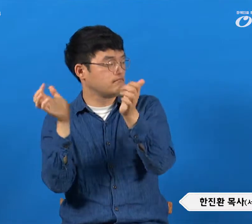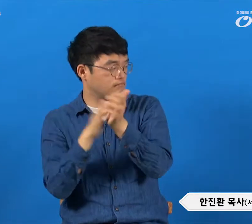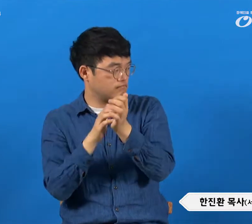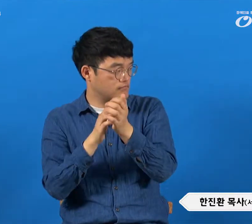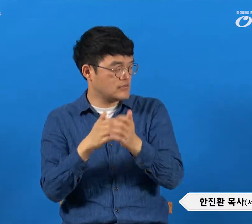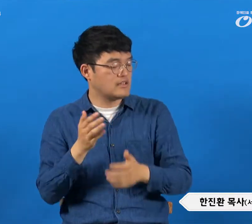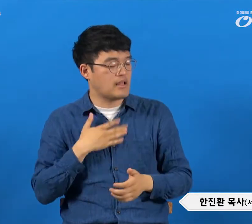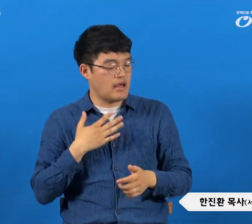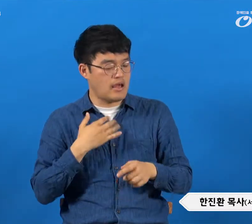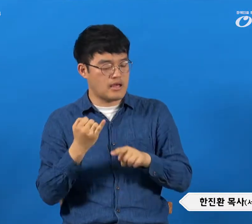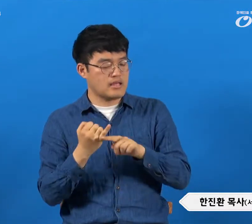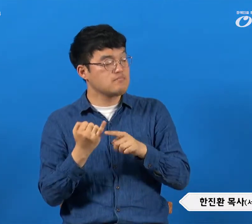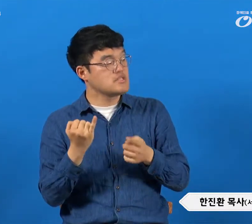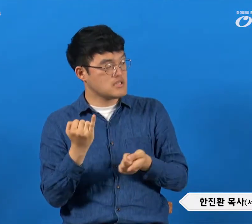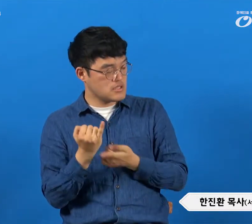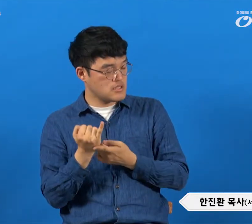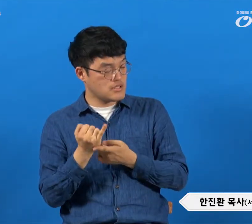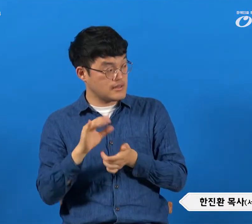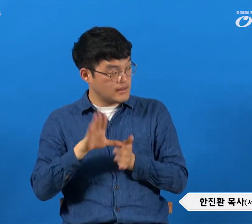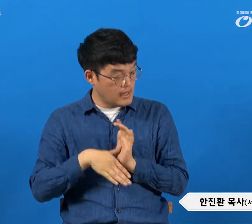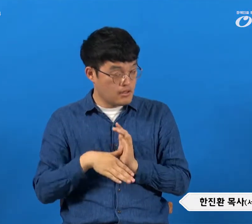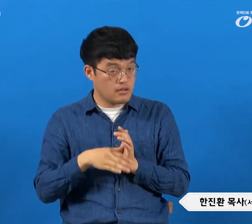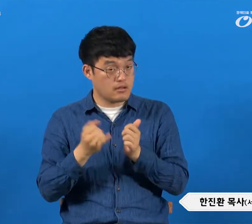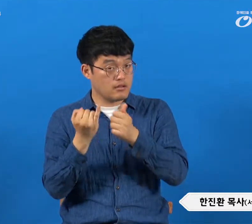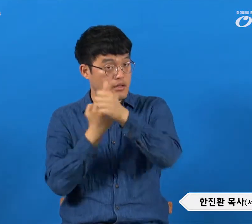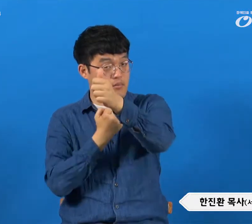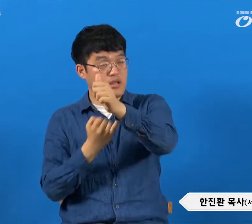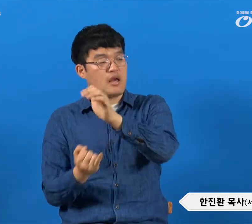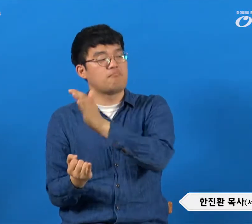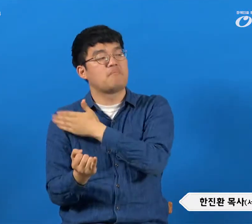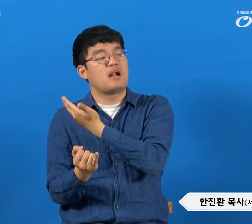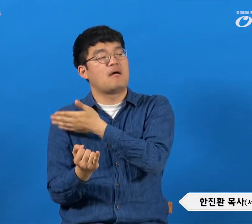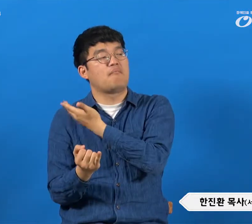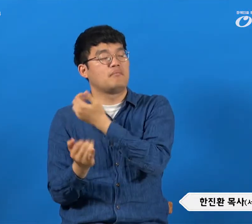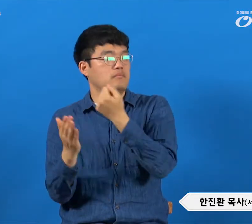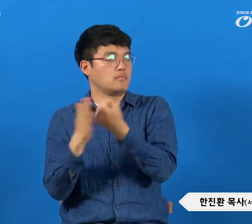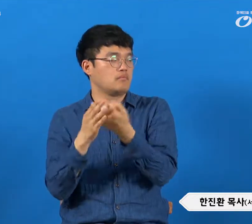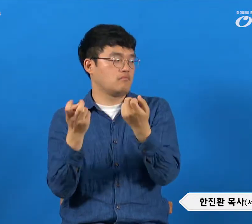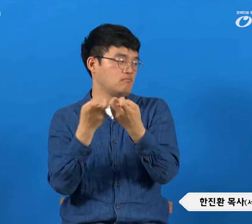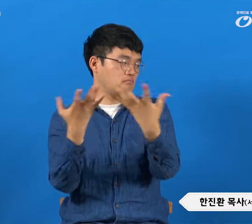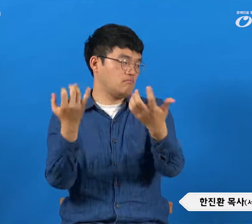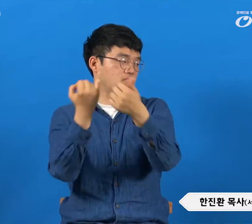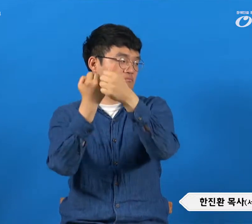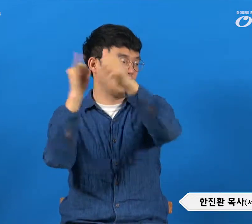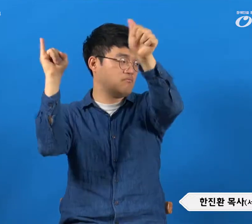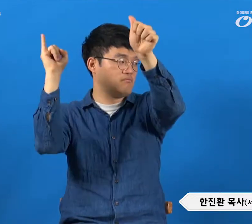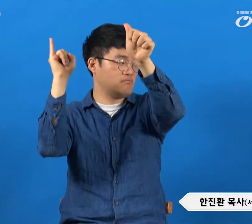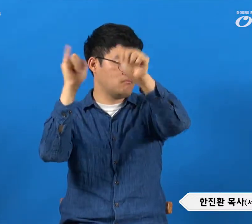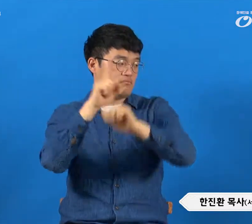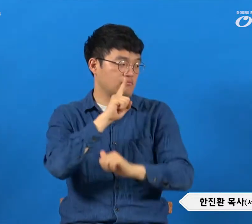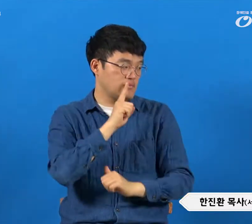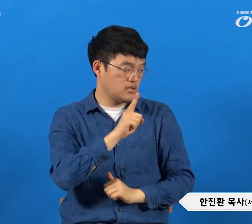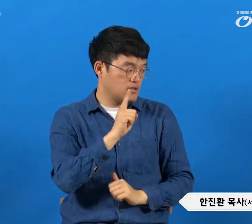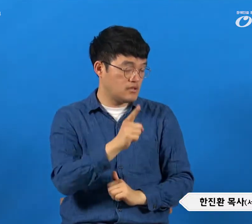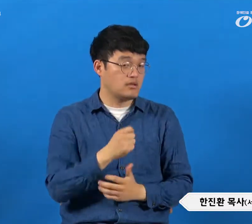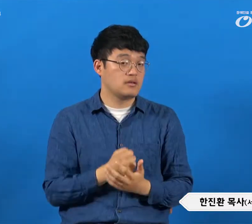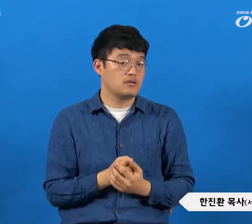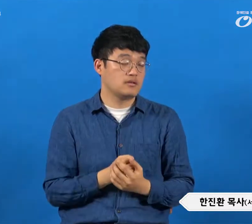것입니다. 자기를 임신하고 있을 때 남편이 바람을 피워서 어쩔 수 없이 이혼을 했다는